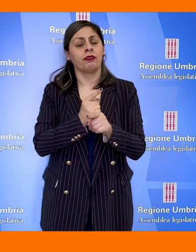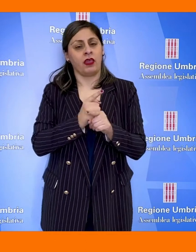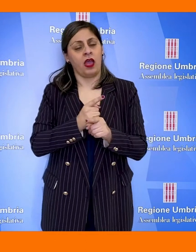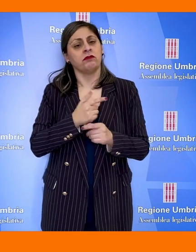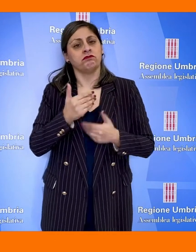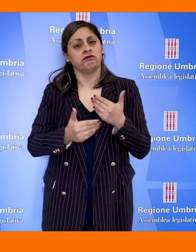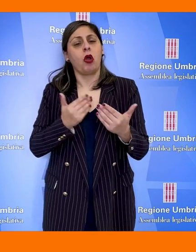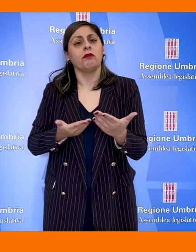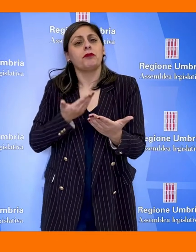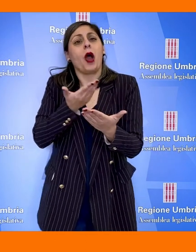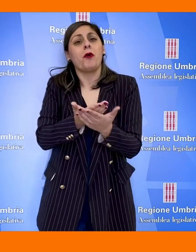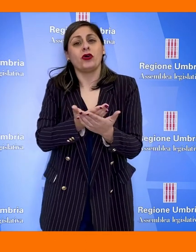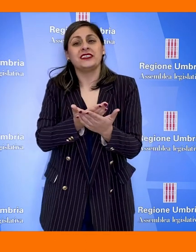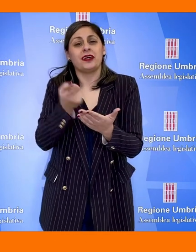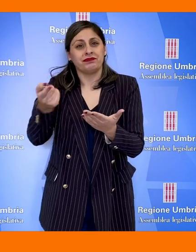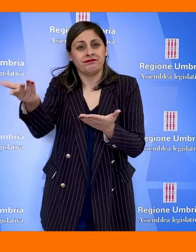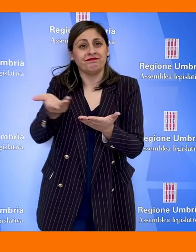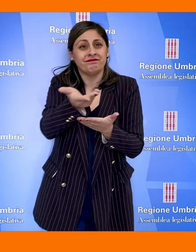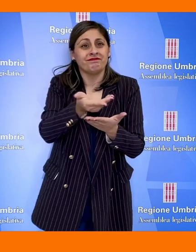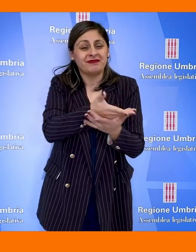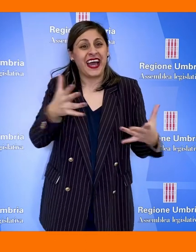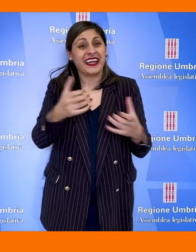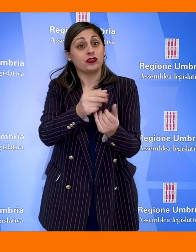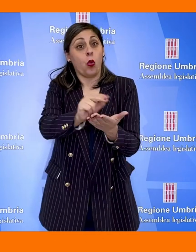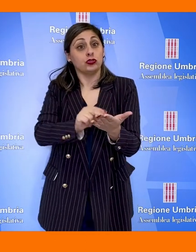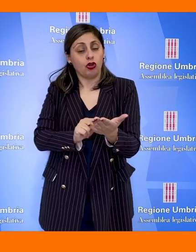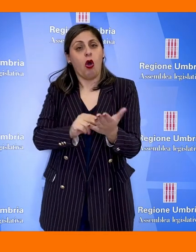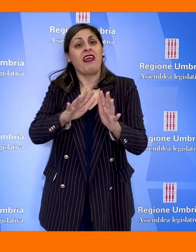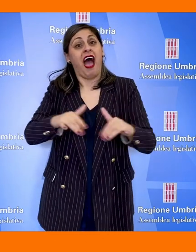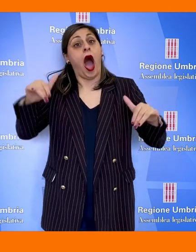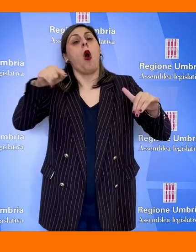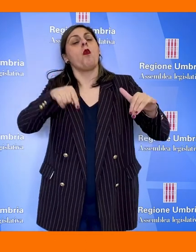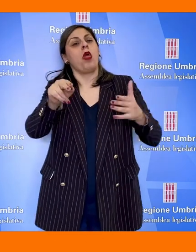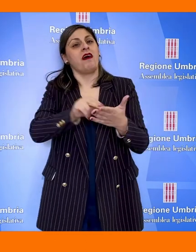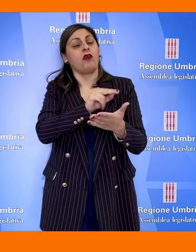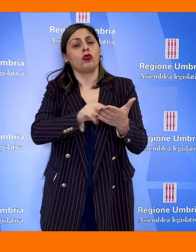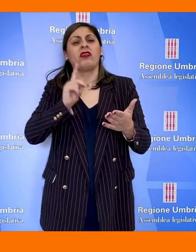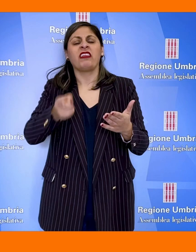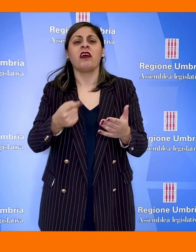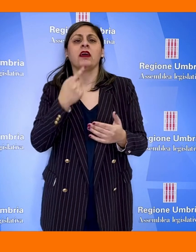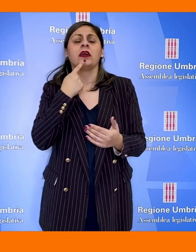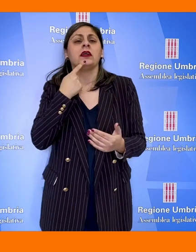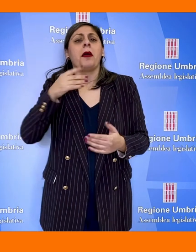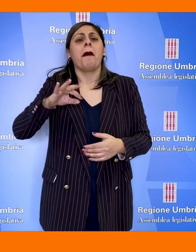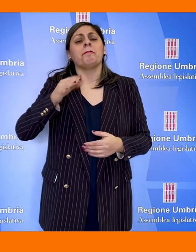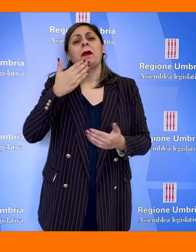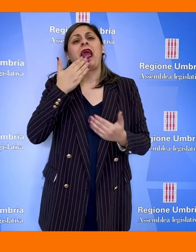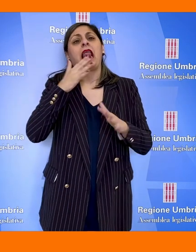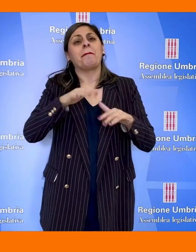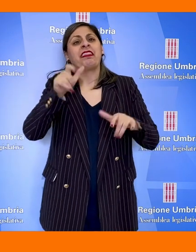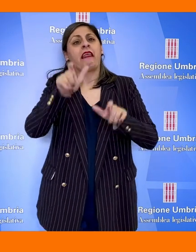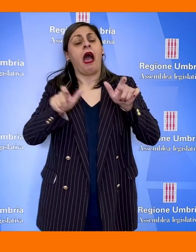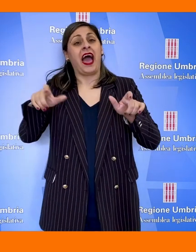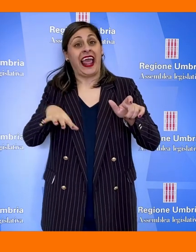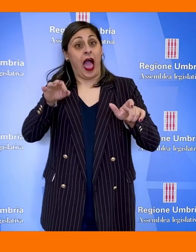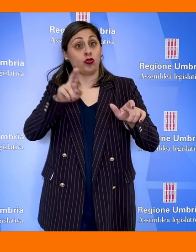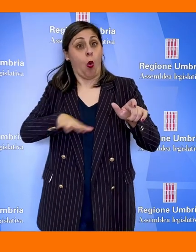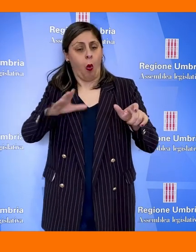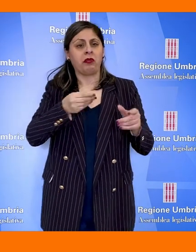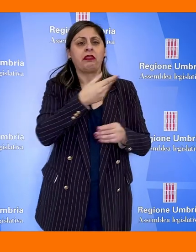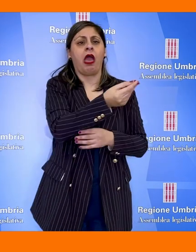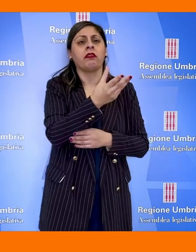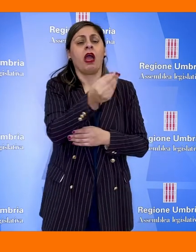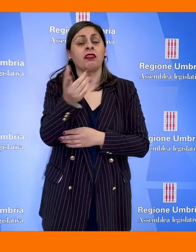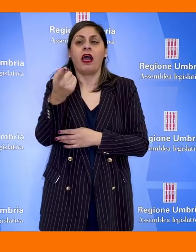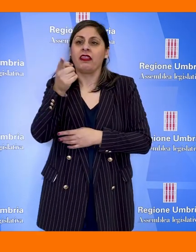Commissione predisporrà una proposta di risoluzione da porre al voto dell'Aula e da consegnare a tutti i parlamentari eletti in Umbria per mettere in